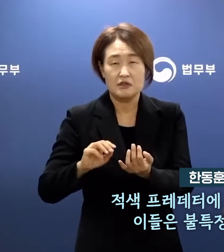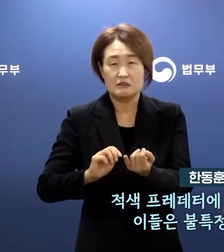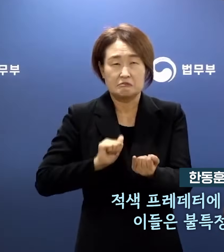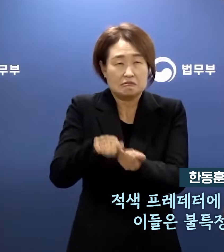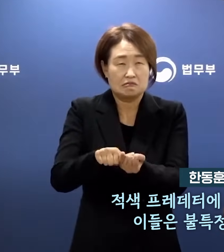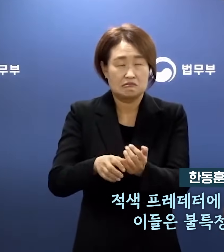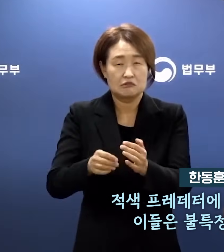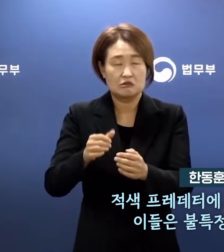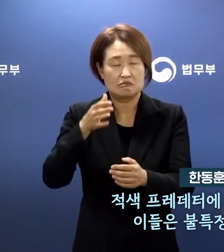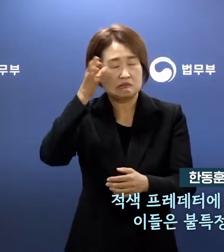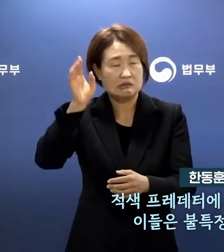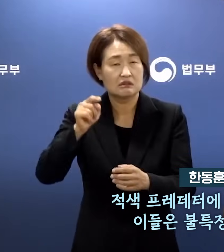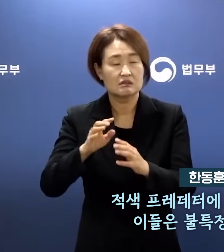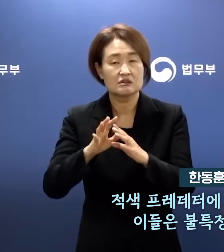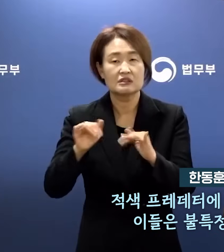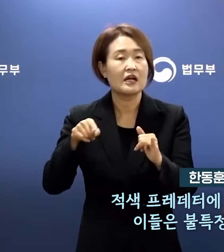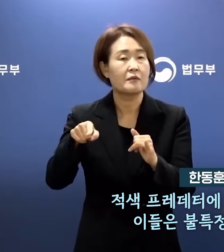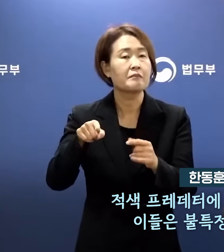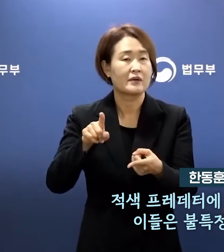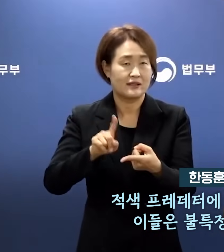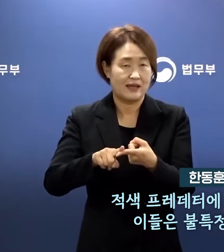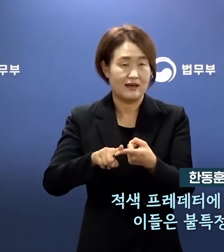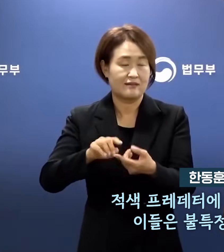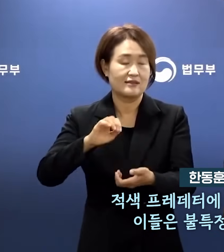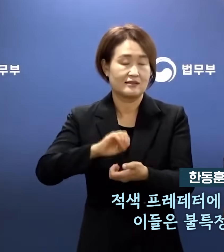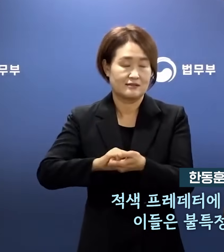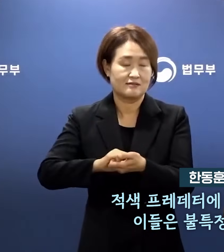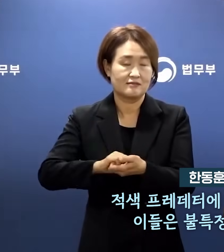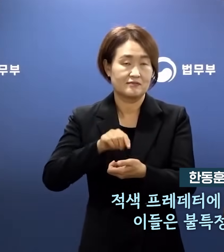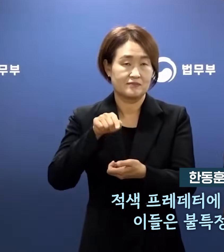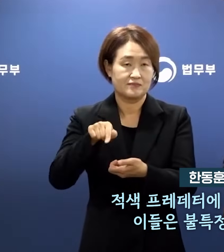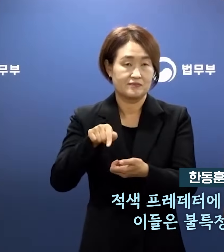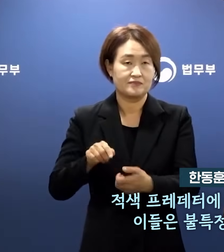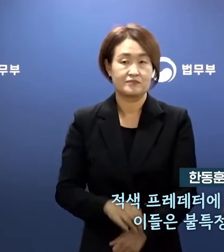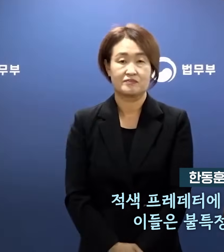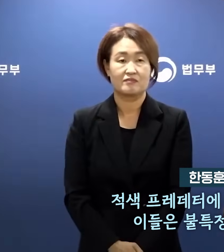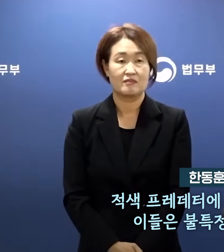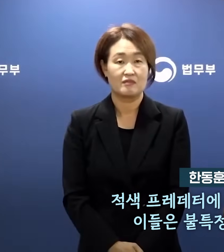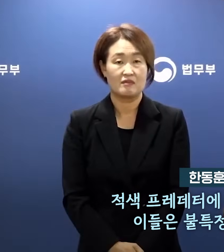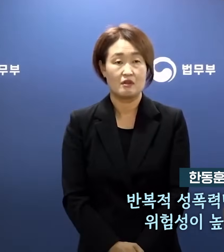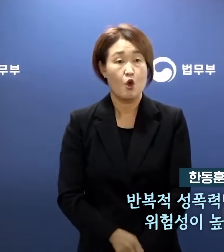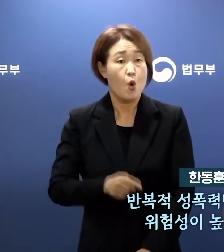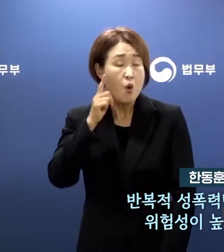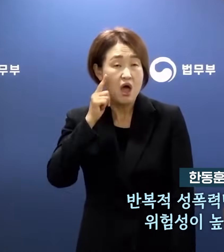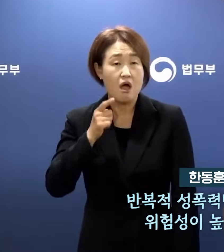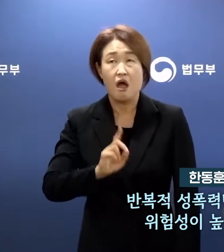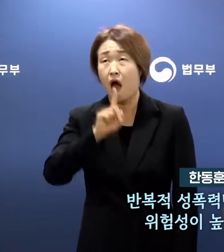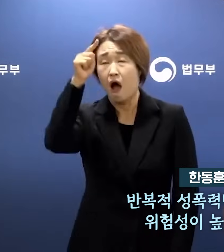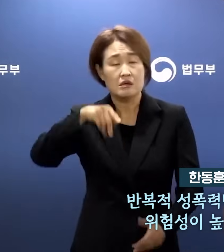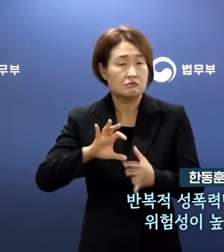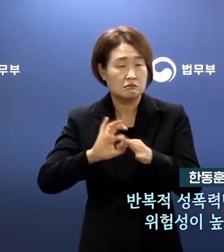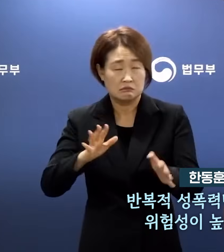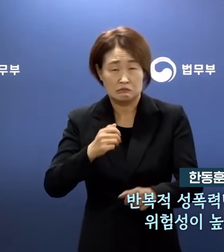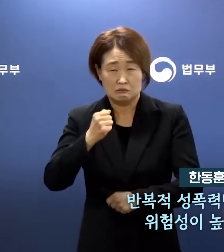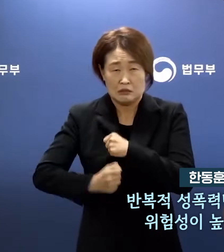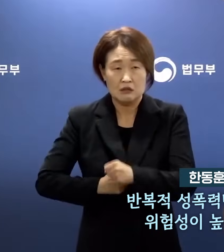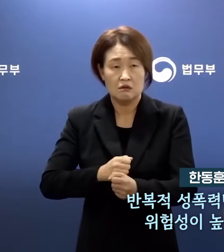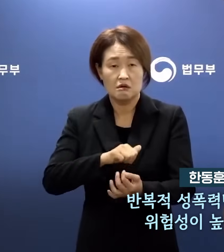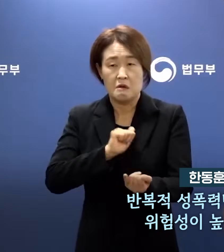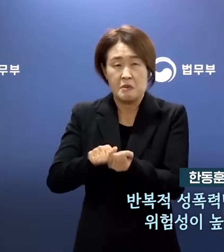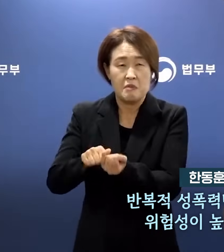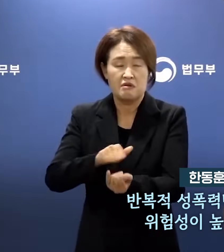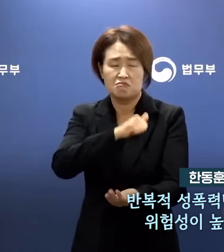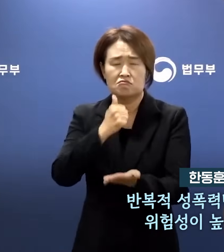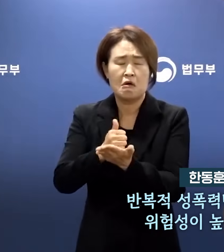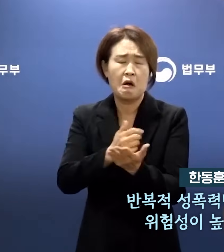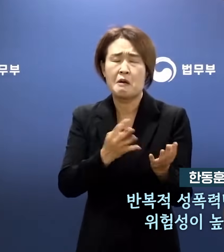프레데이터에 한정하여 적용합니다. 이들은 불특정 다수를 대상으로 반복적 성폭력 범죄를